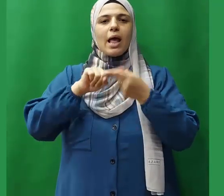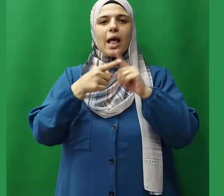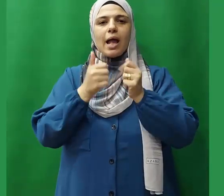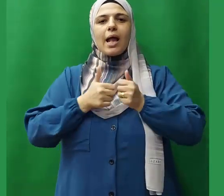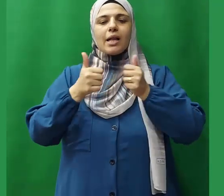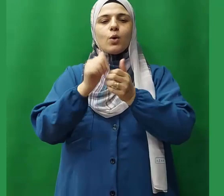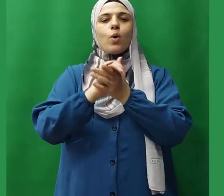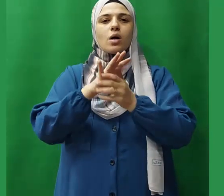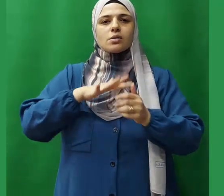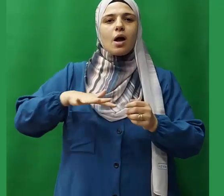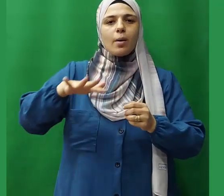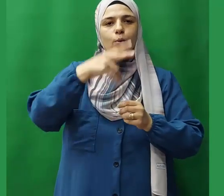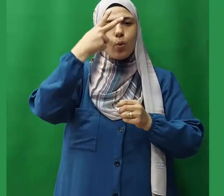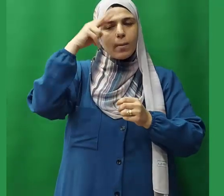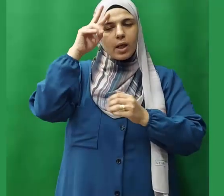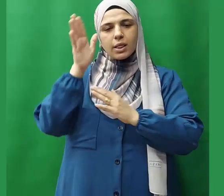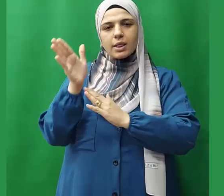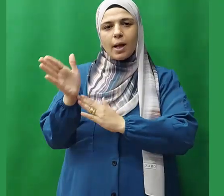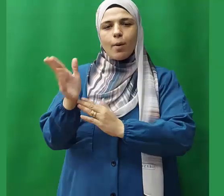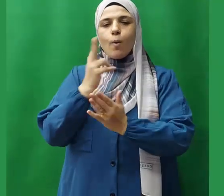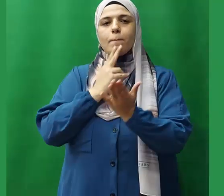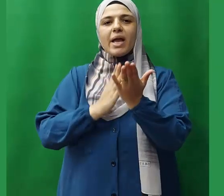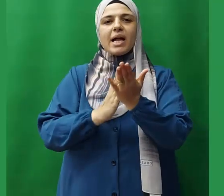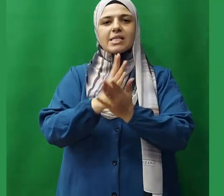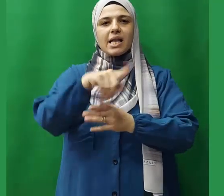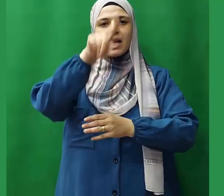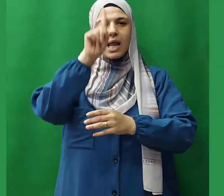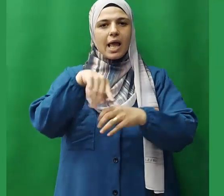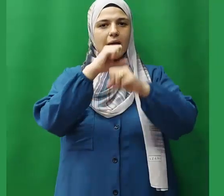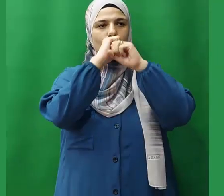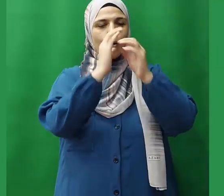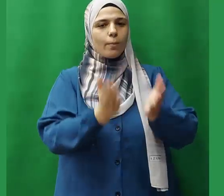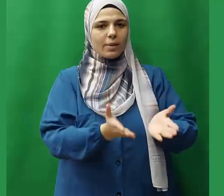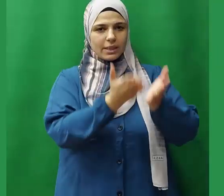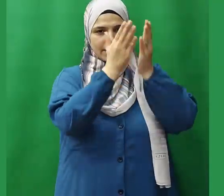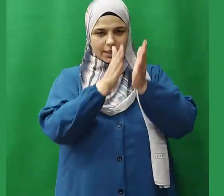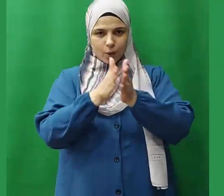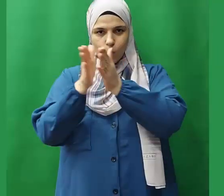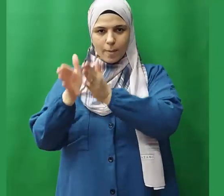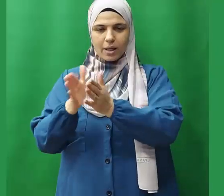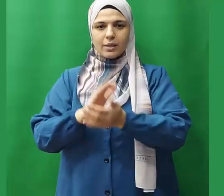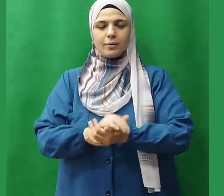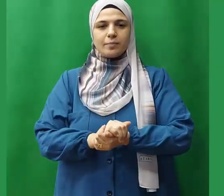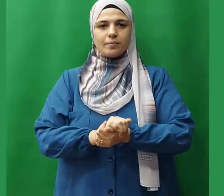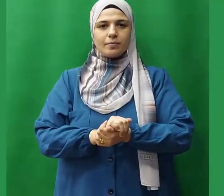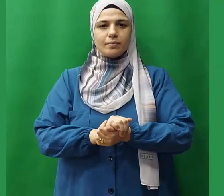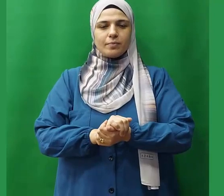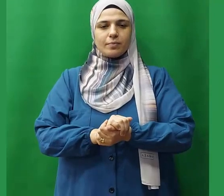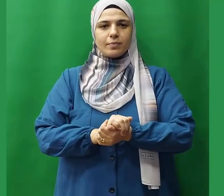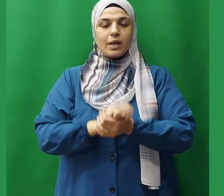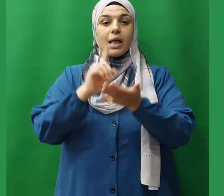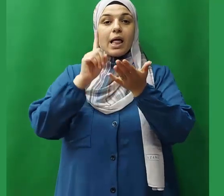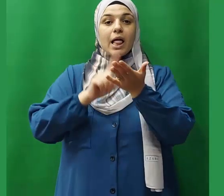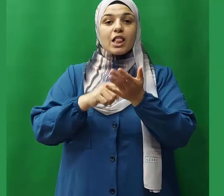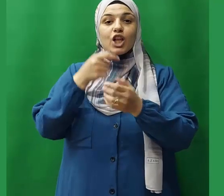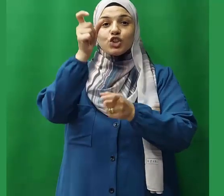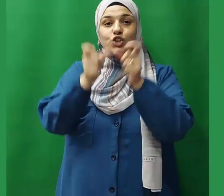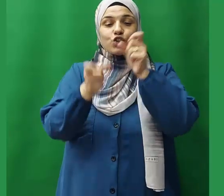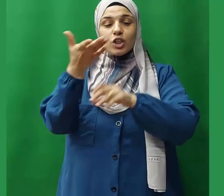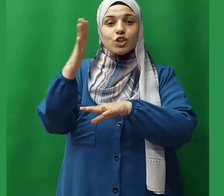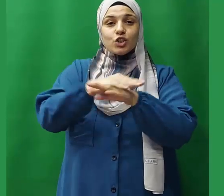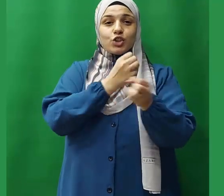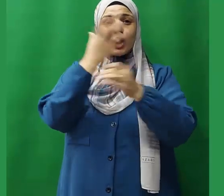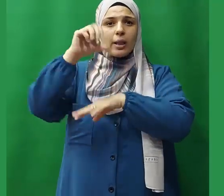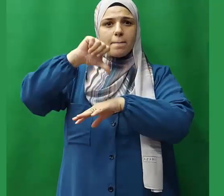عليه وعلى اله وصحبه ومن تبعهم باحسان الى يوم الدين وبعد فان